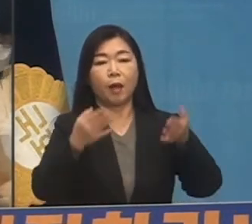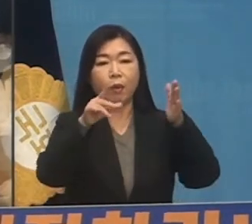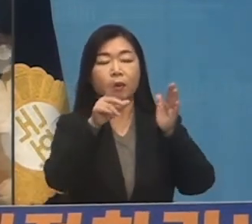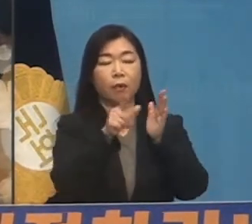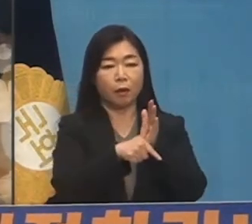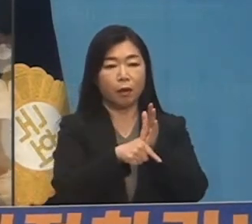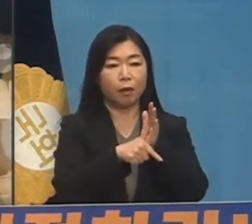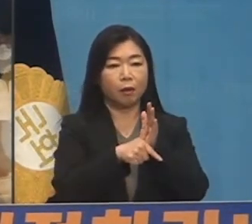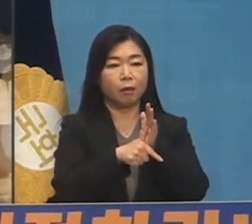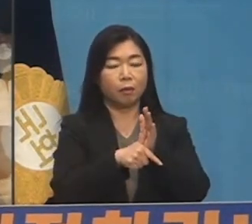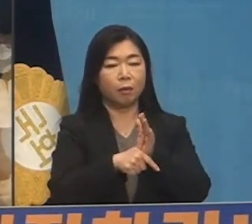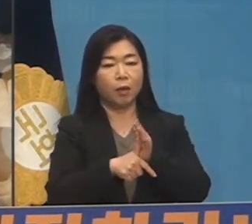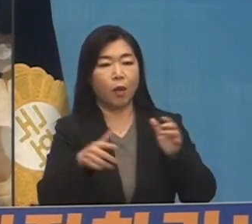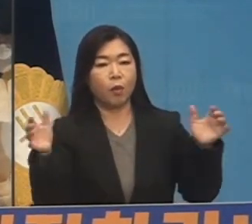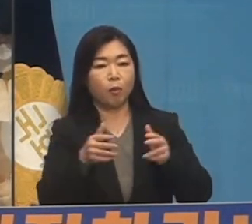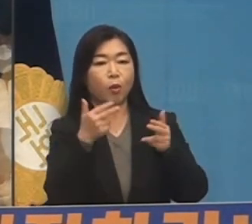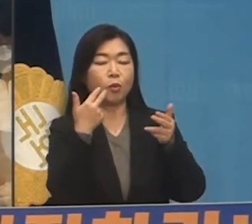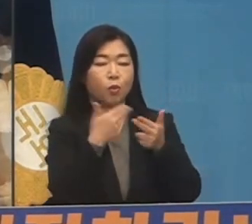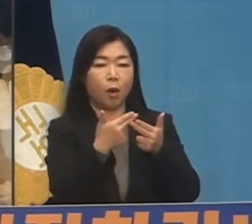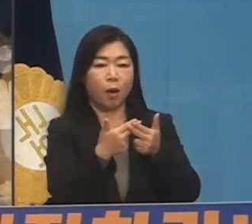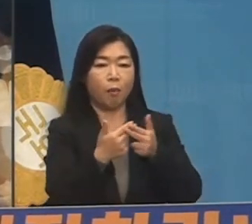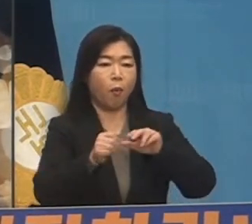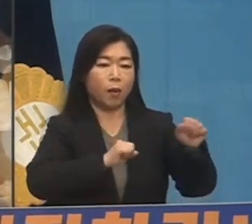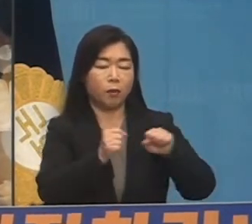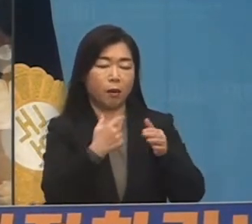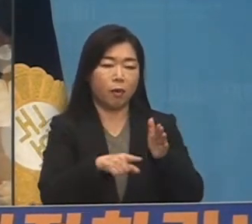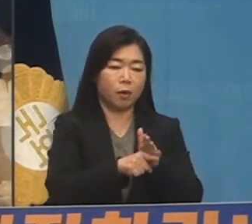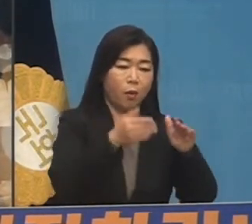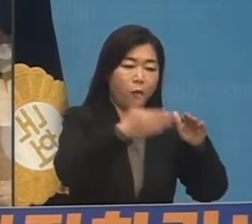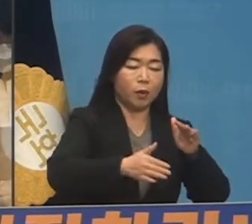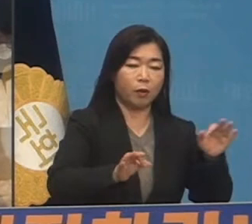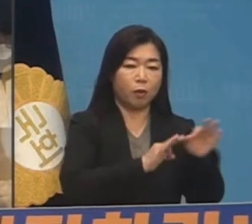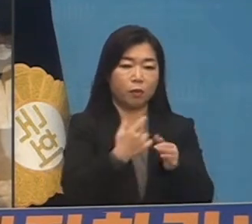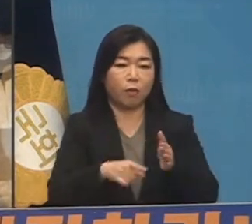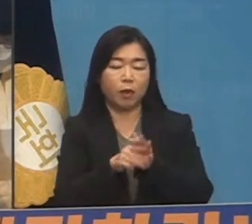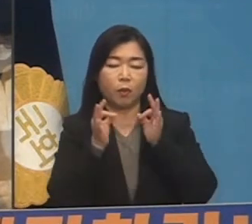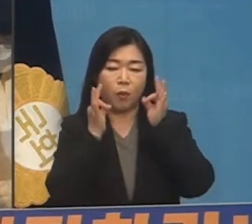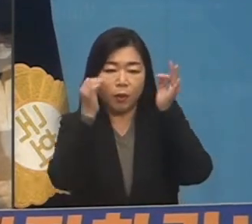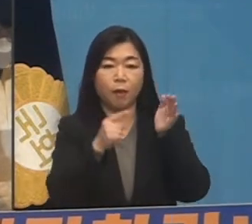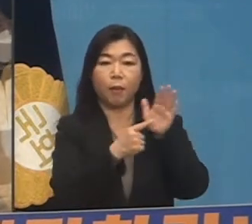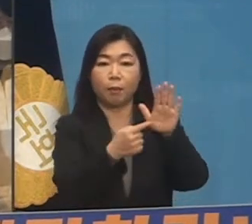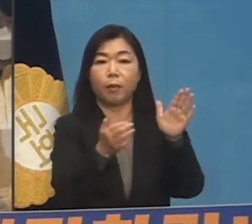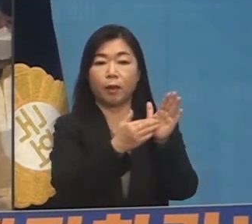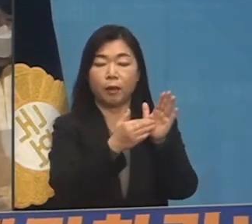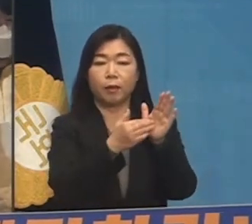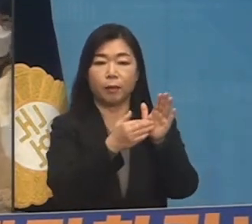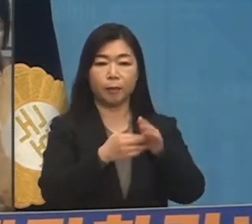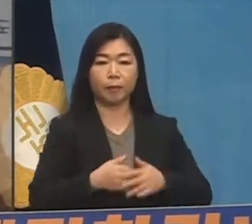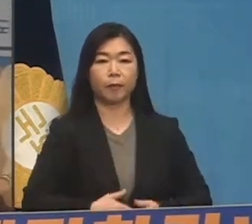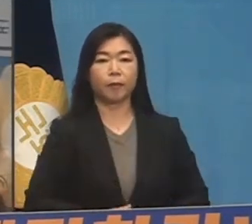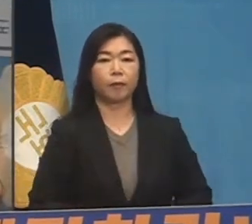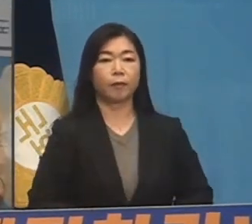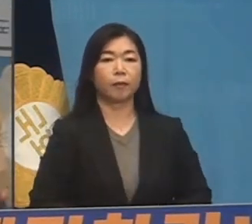세계협동조합대회에서 협동조합 활성화 등을 통해 공정한 경제 실현을 위해 노력하겠다고 했다.